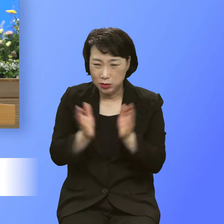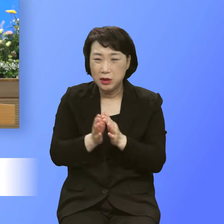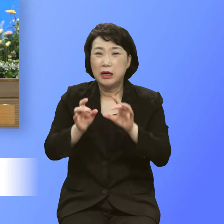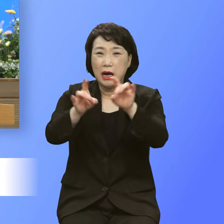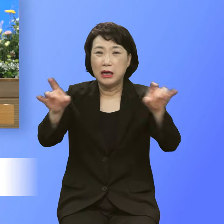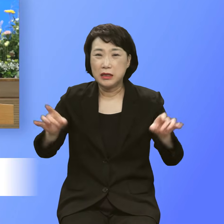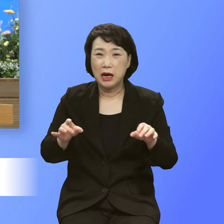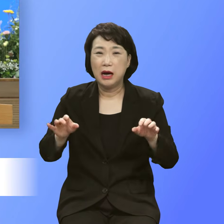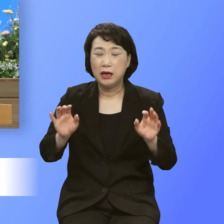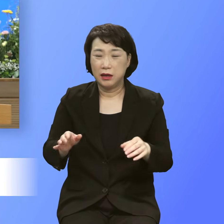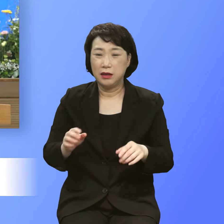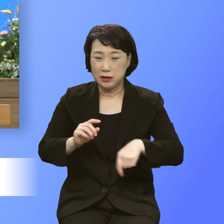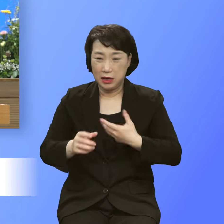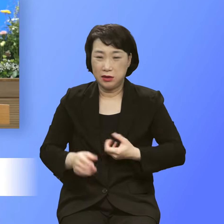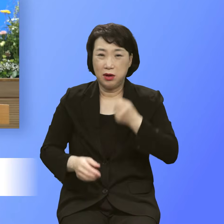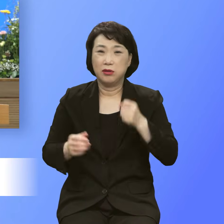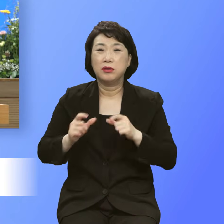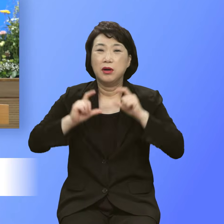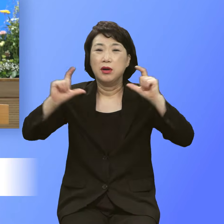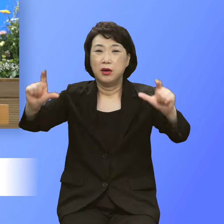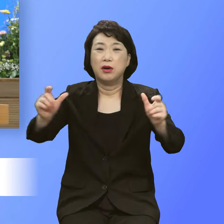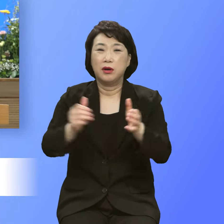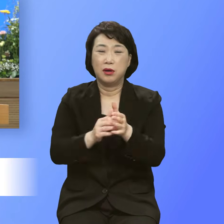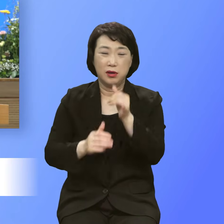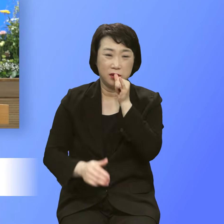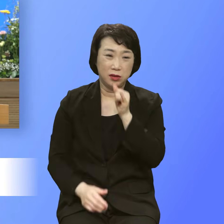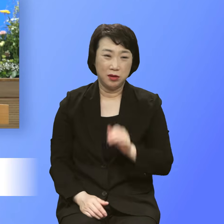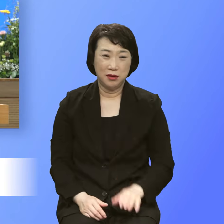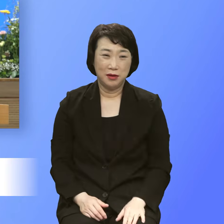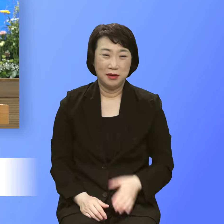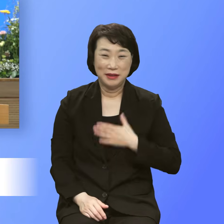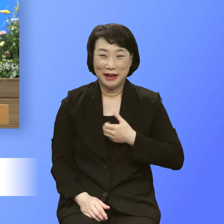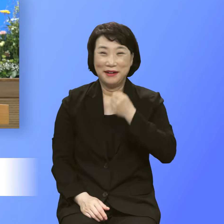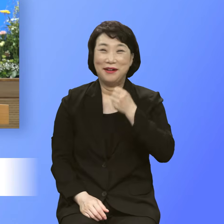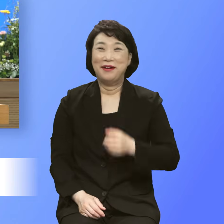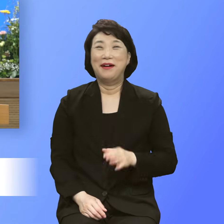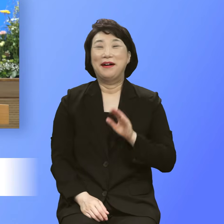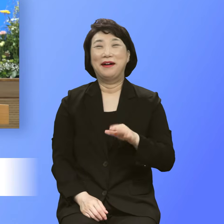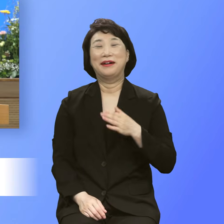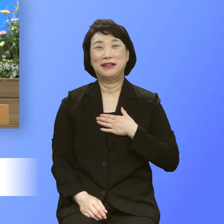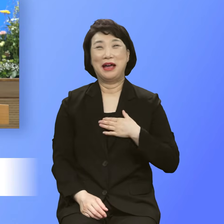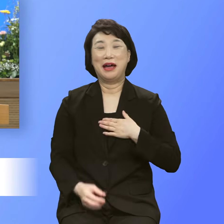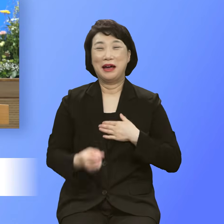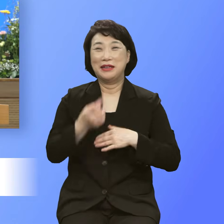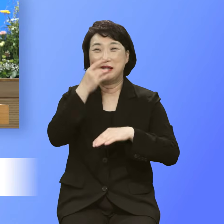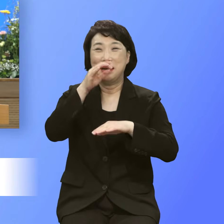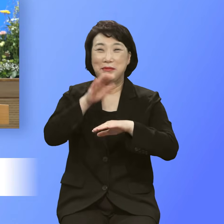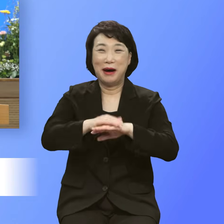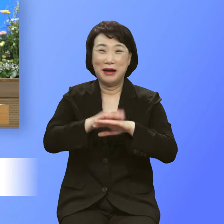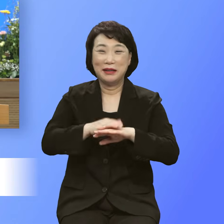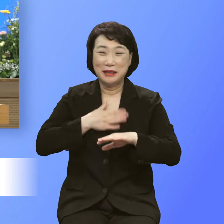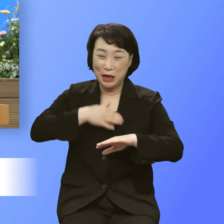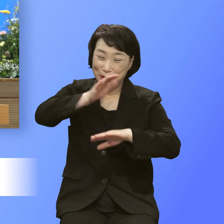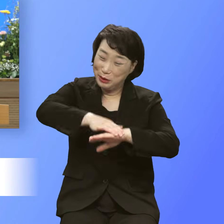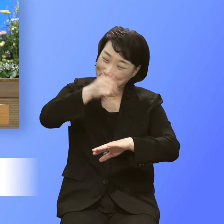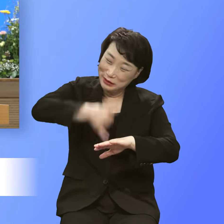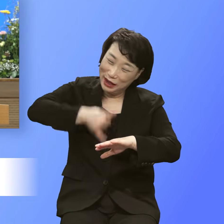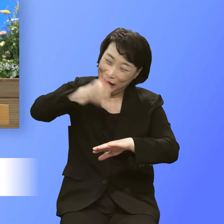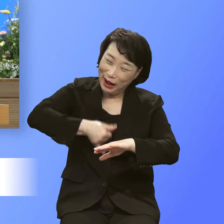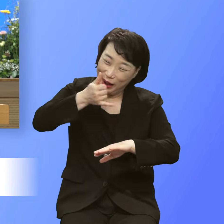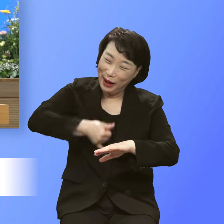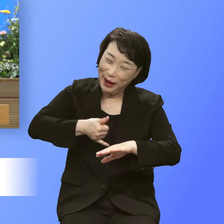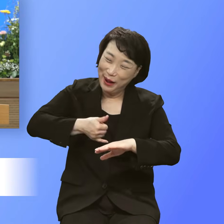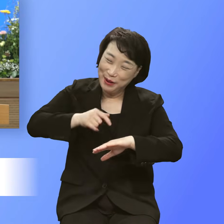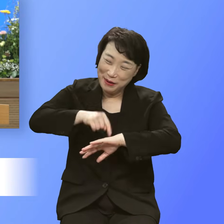부여받게 만들어 자기 것이 되었어. 자기 것이 됐으니 자기 농사를 자기가 질 때